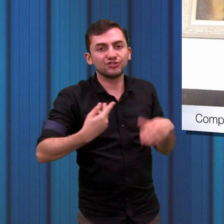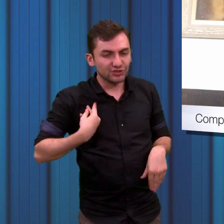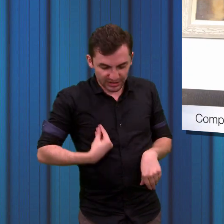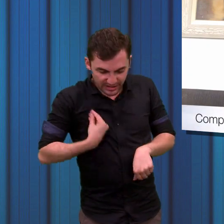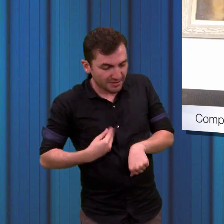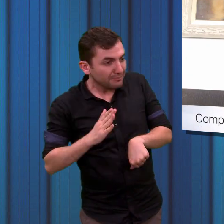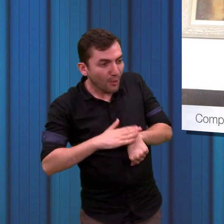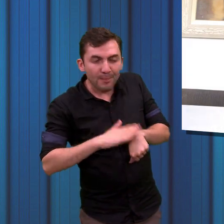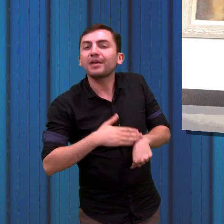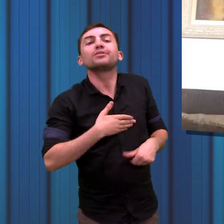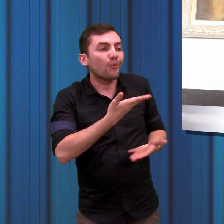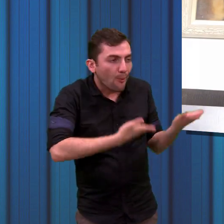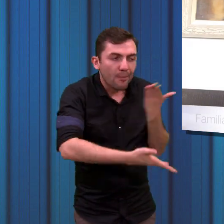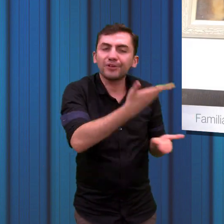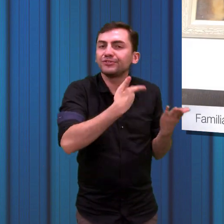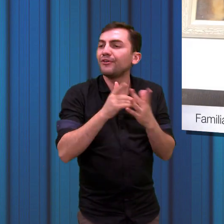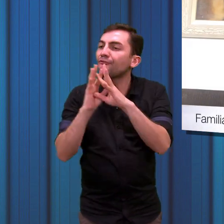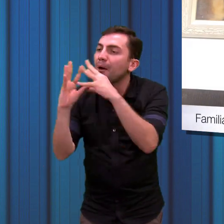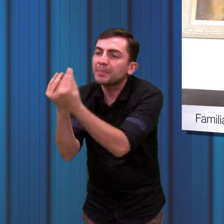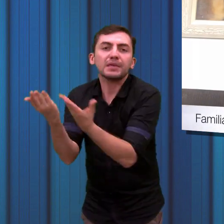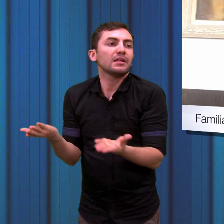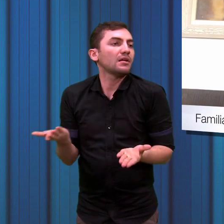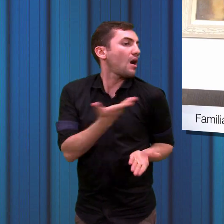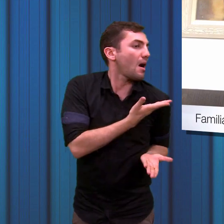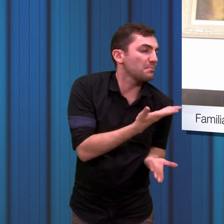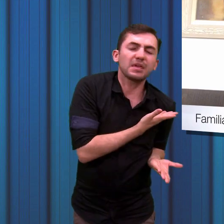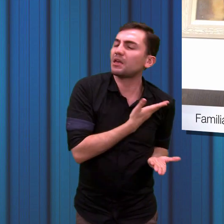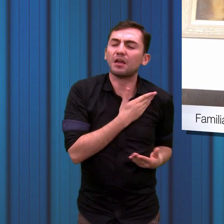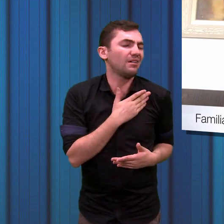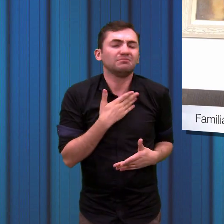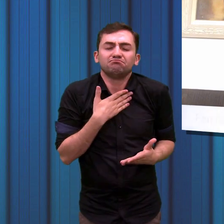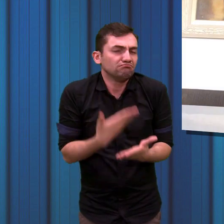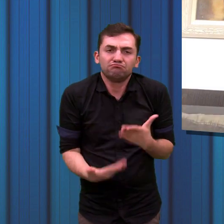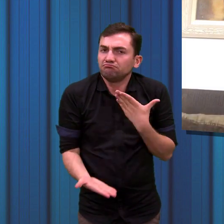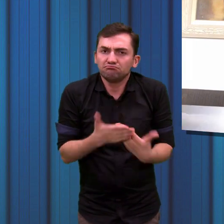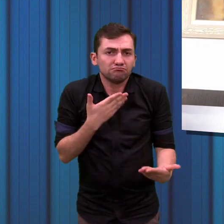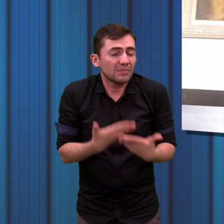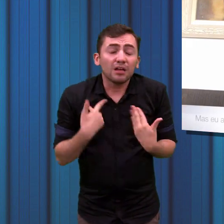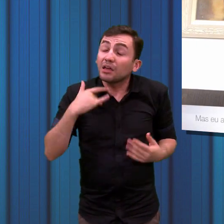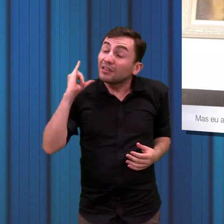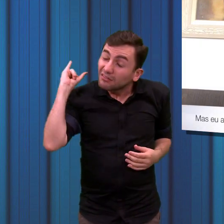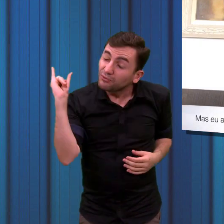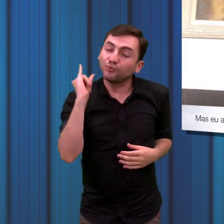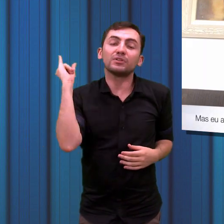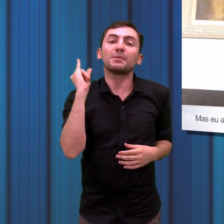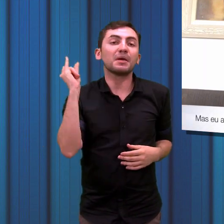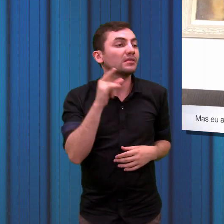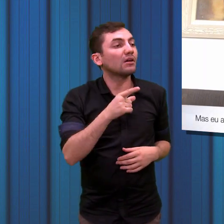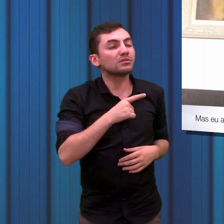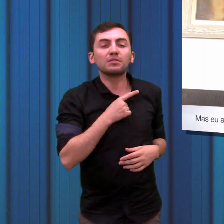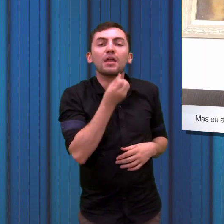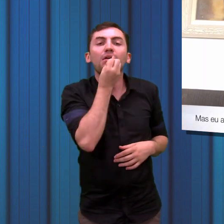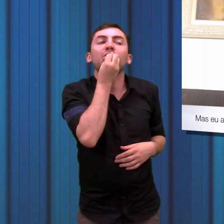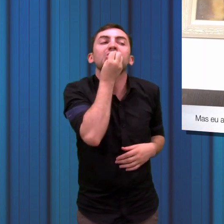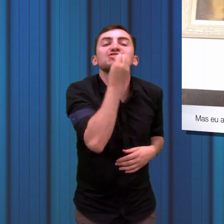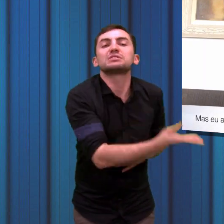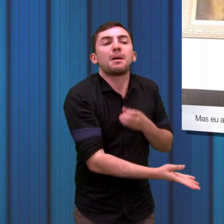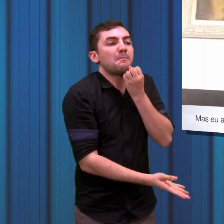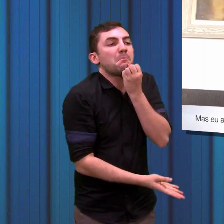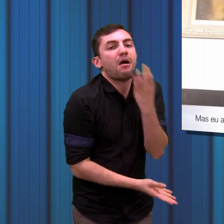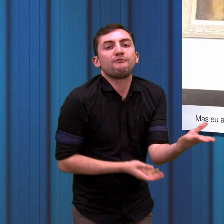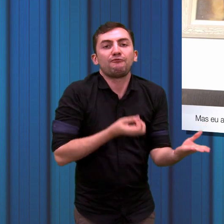Compartilha com alguém esse seu momento. Familiar, amiga, não importa quem seja essa pessoa, mas eu acho fundamental você ter alguém para